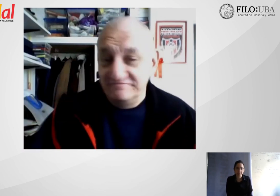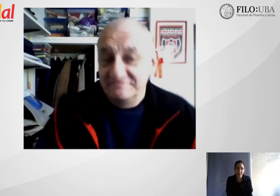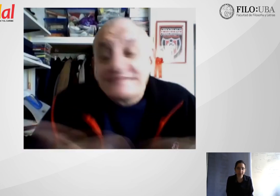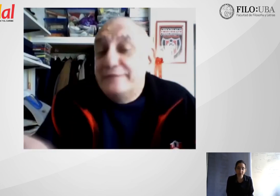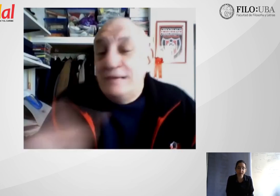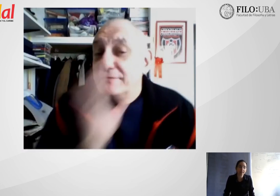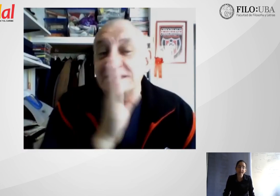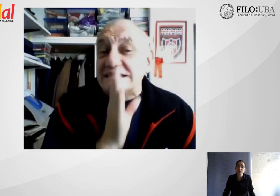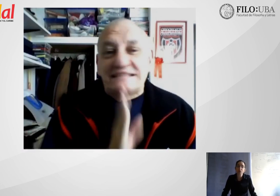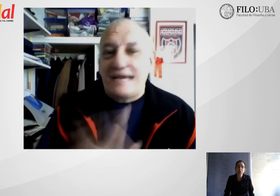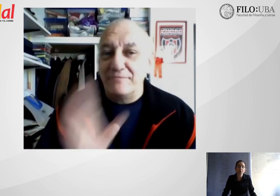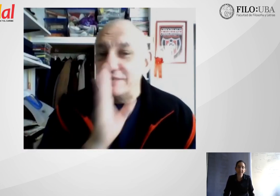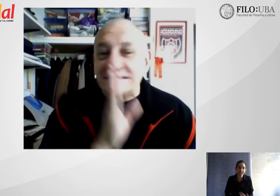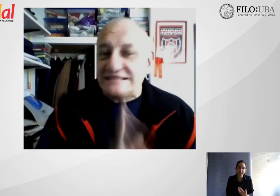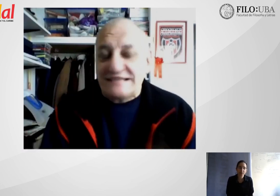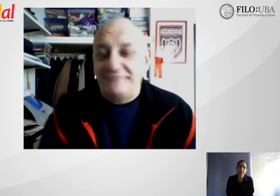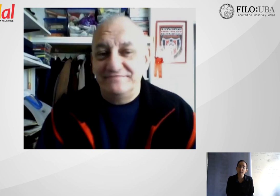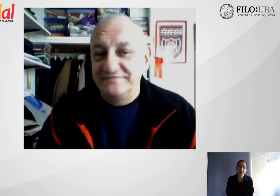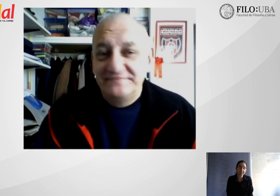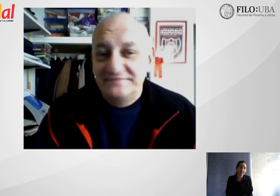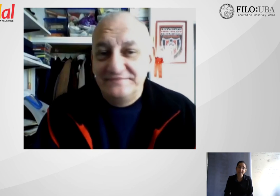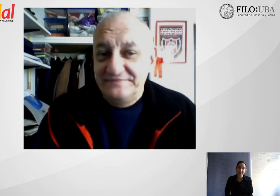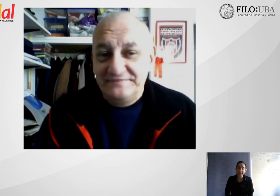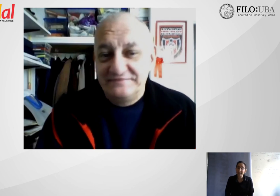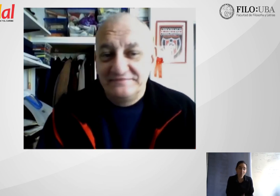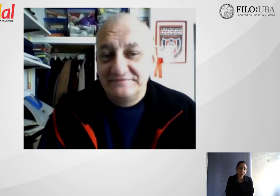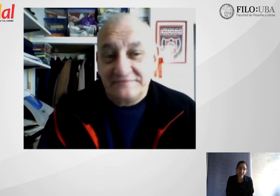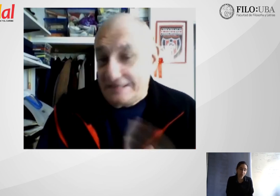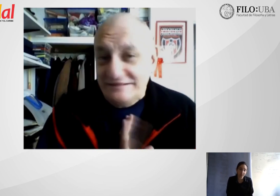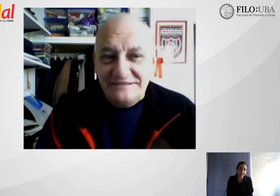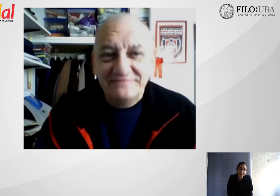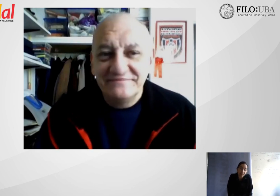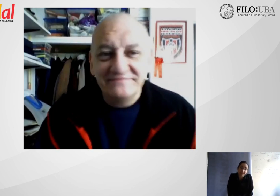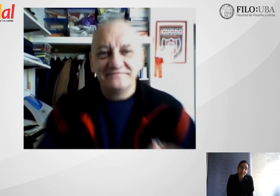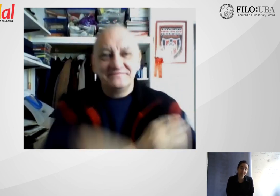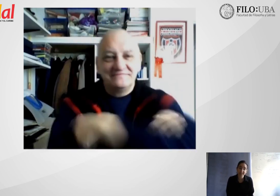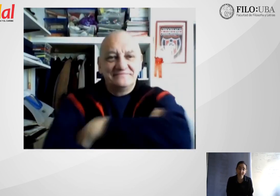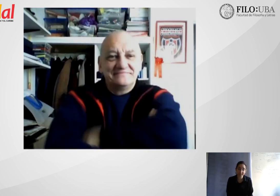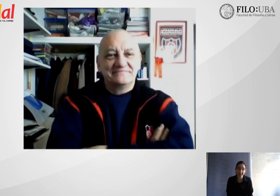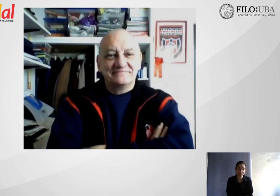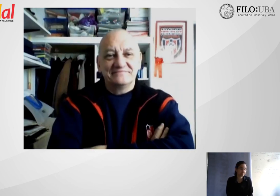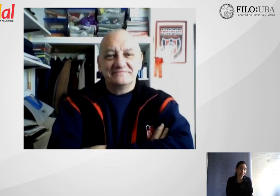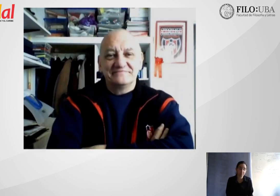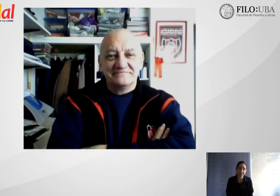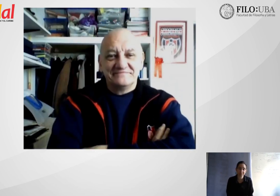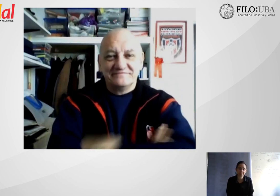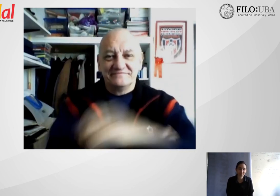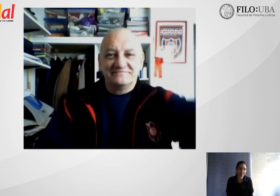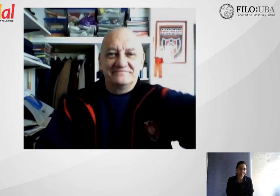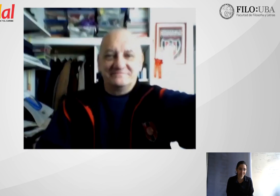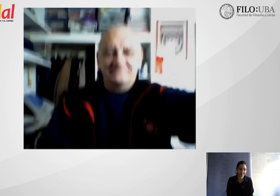responden esas primeras notas. La verdad que nosotros muchas veces no sabemos qué hacer. Entendemos que tenemos que tener paciencia y seguir haciendo. Nada